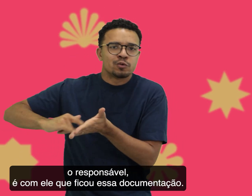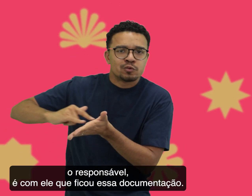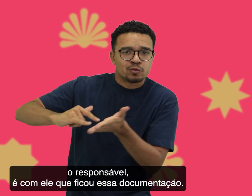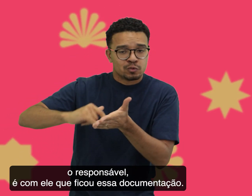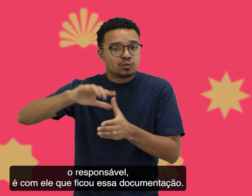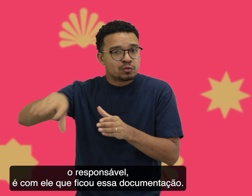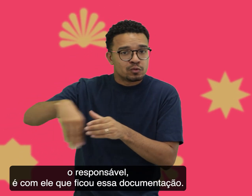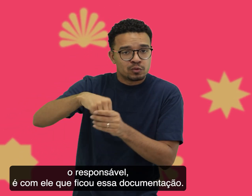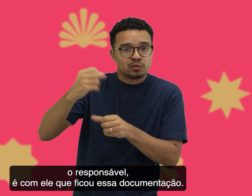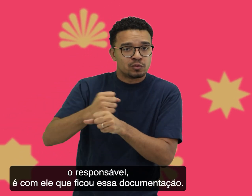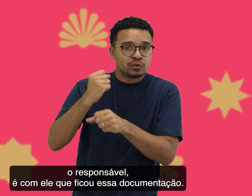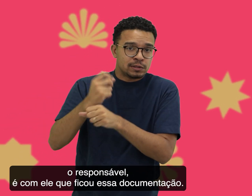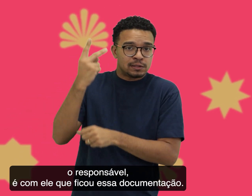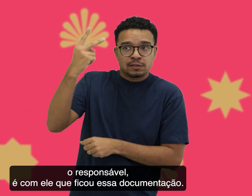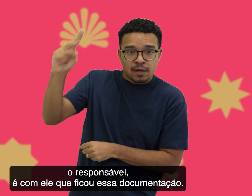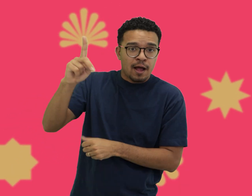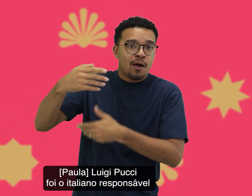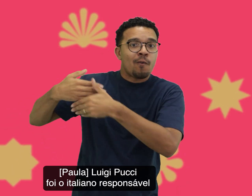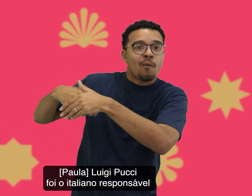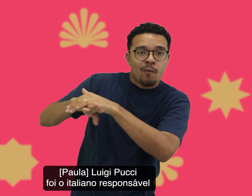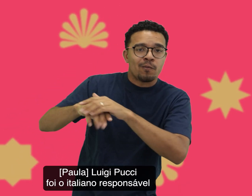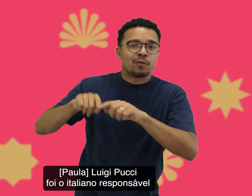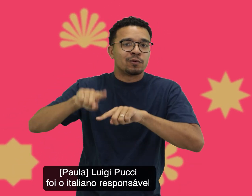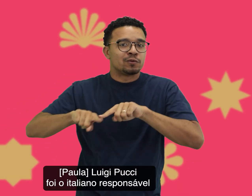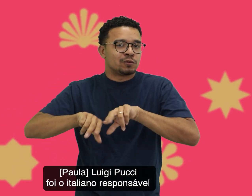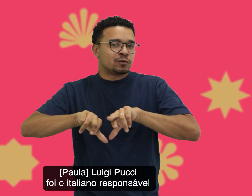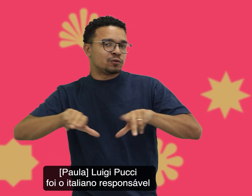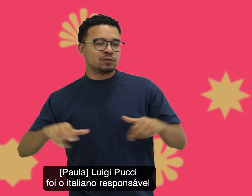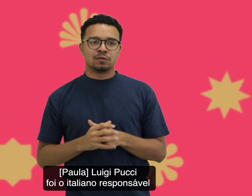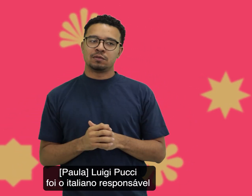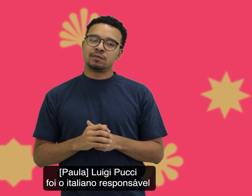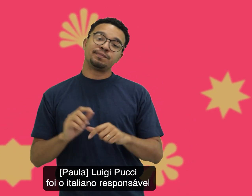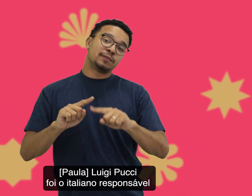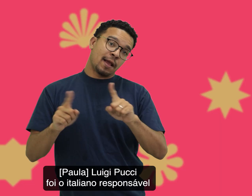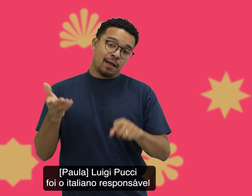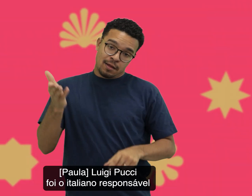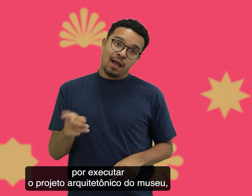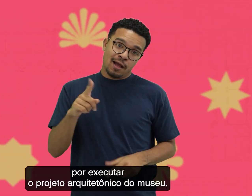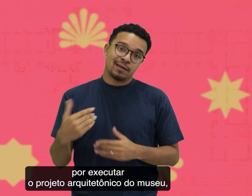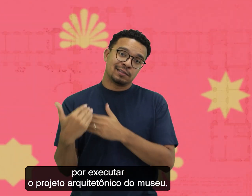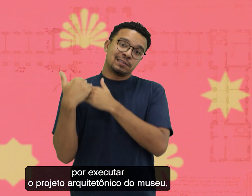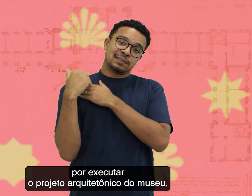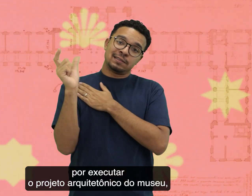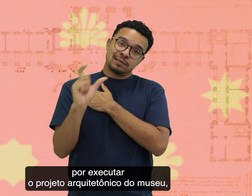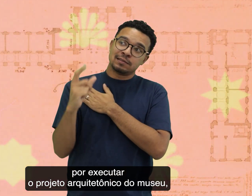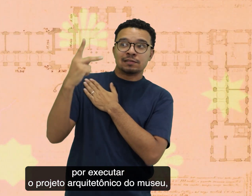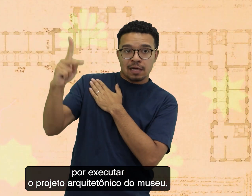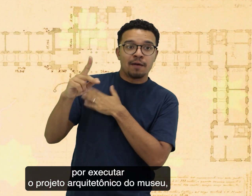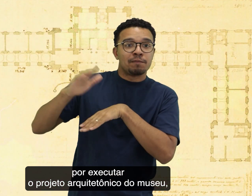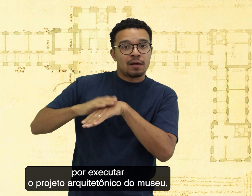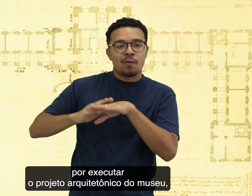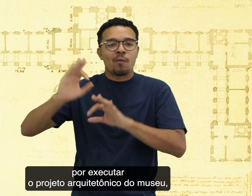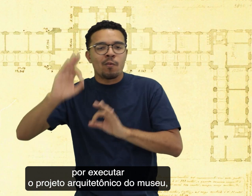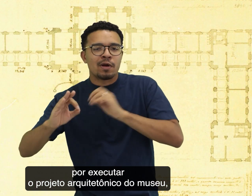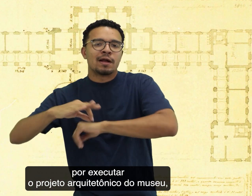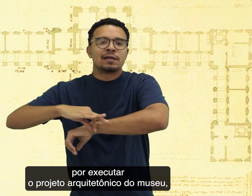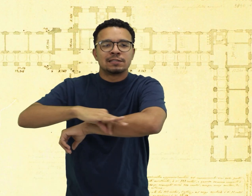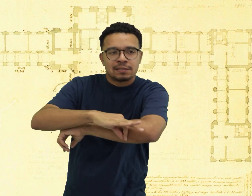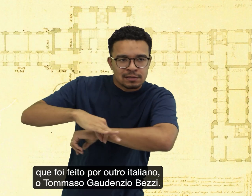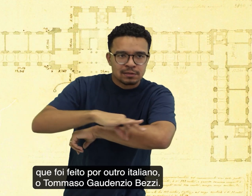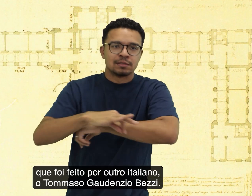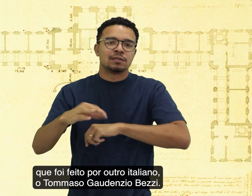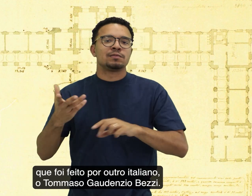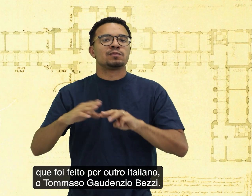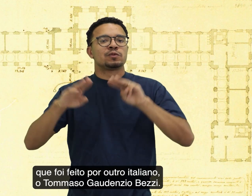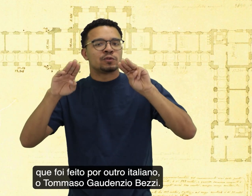obra, o responsável, com ele que ficou essa documentação. Luiz Pucci foi o italiano responsável por executar o projeto